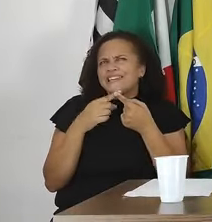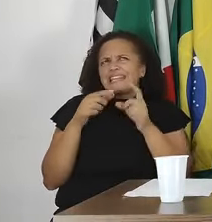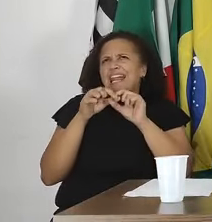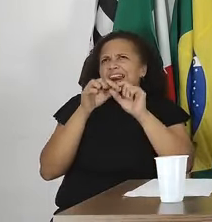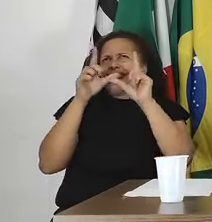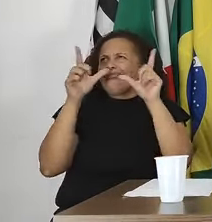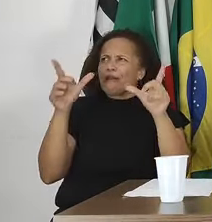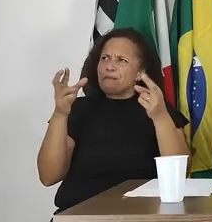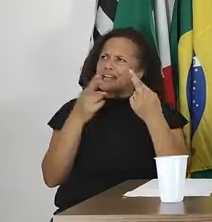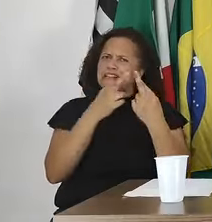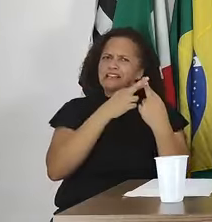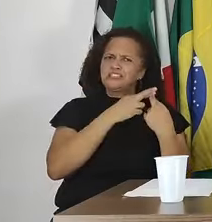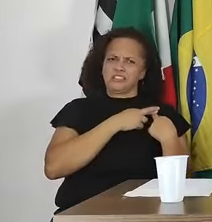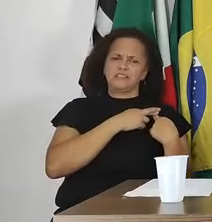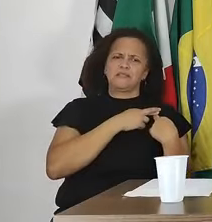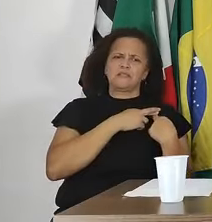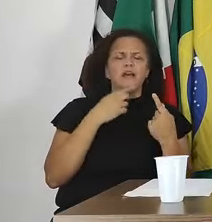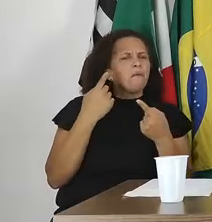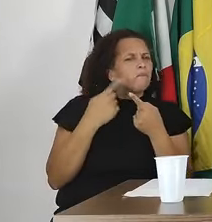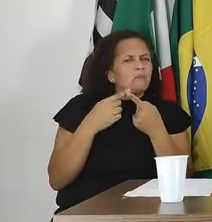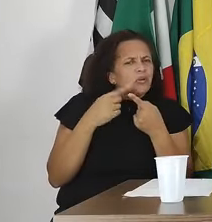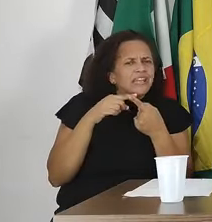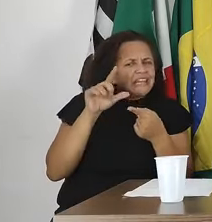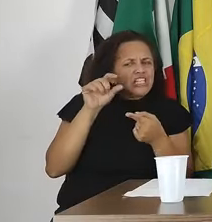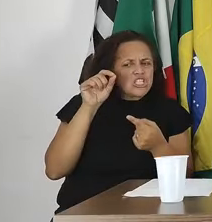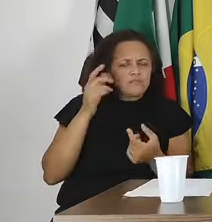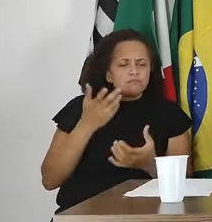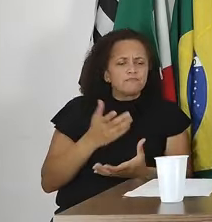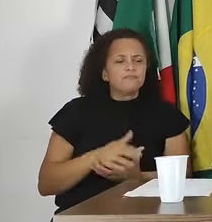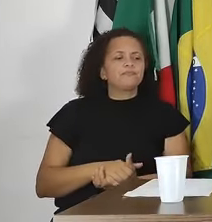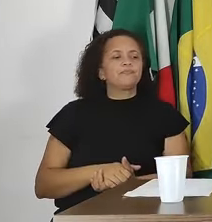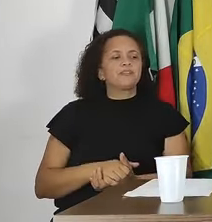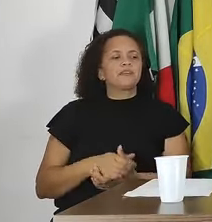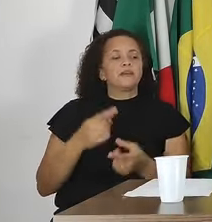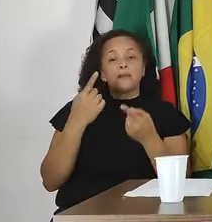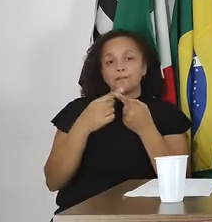palavra, né? Por que eu escolhi essa pregação, né? Porque